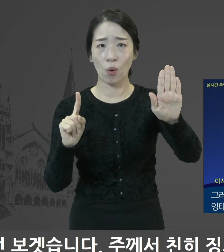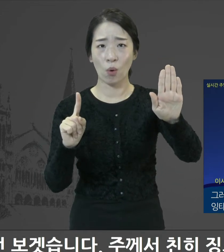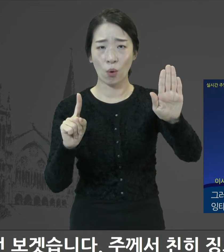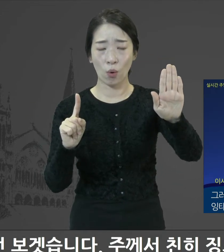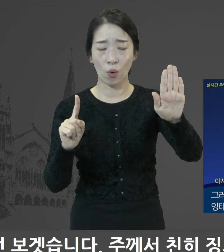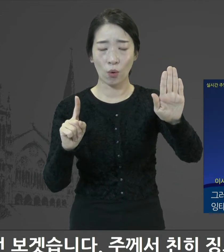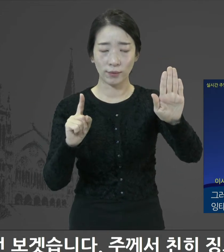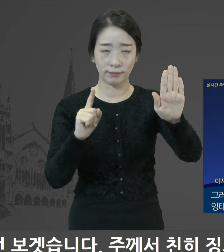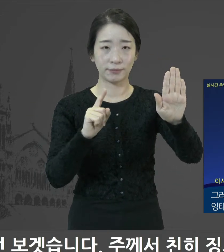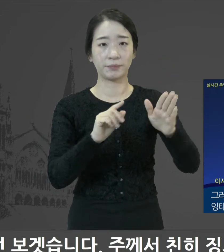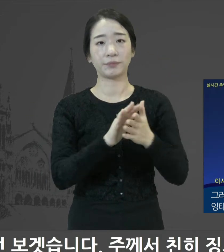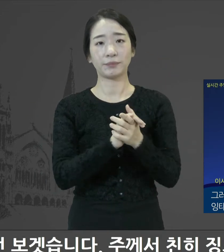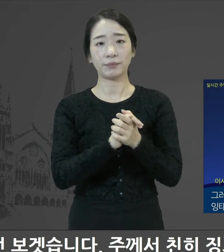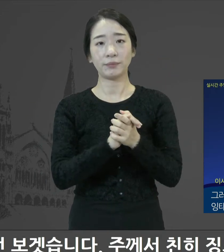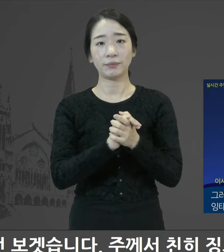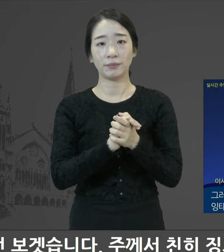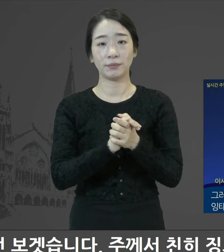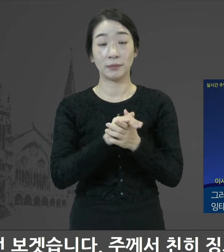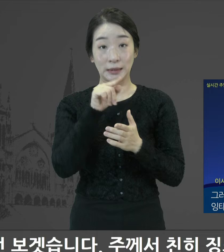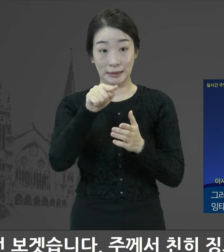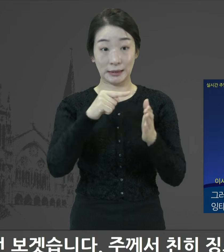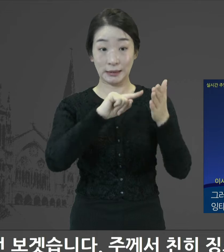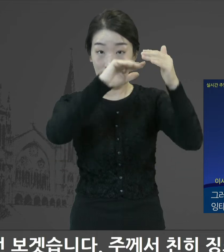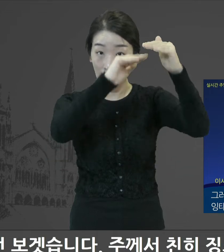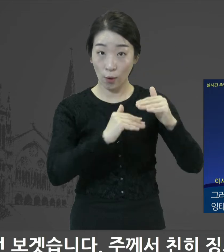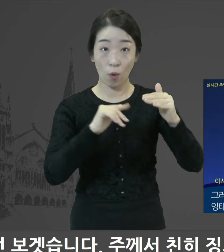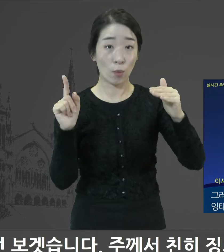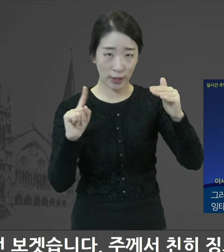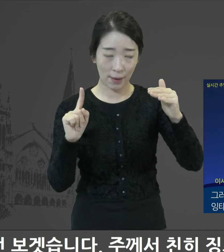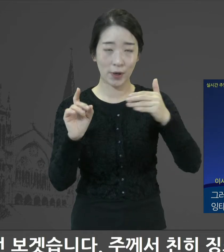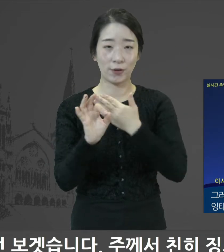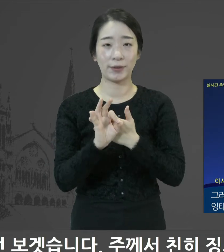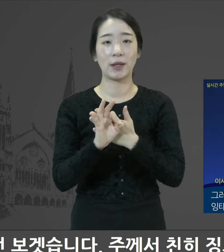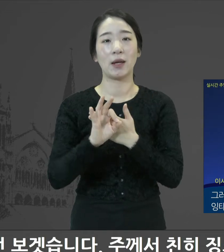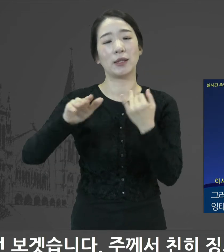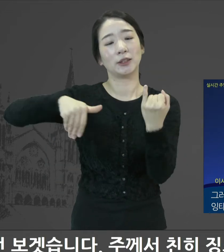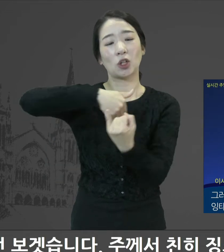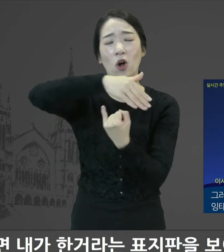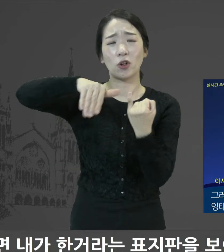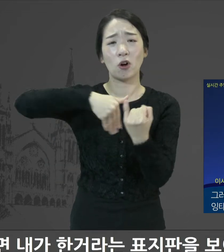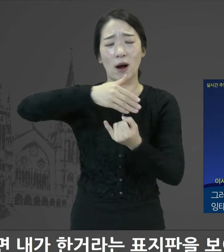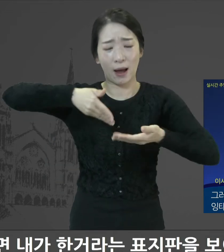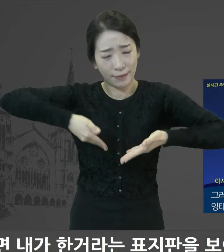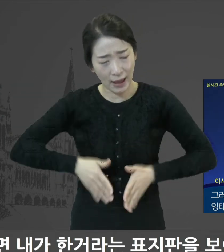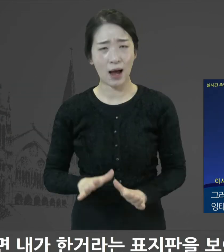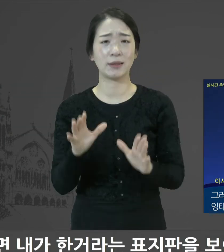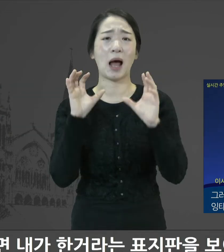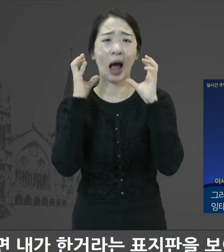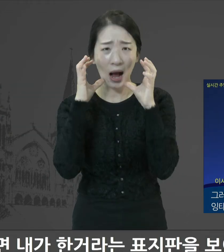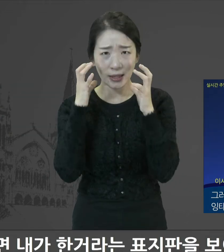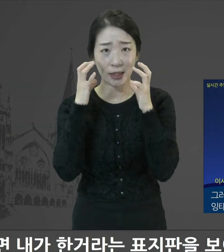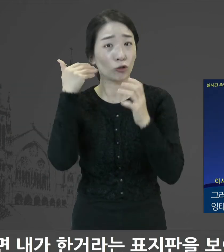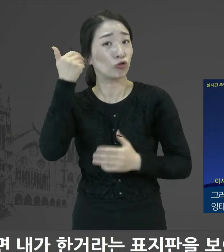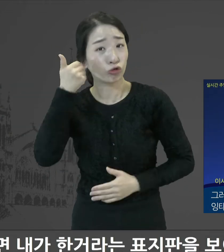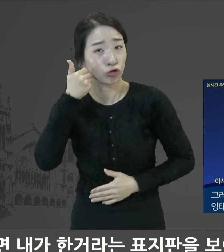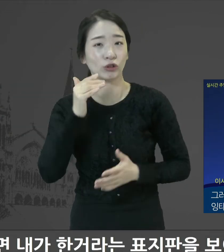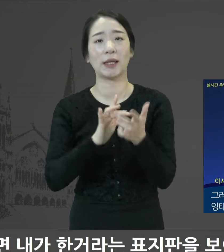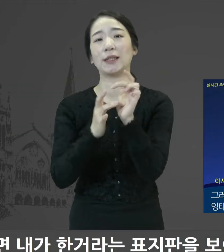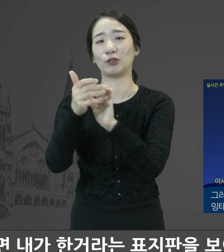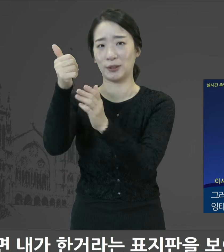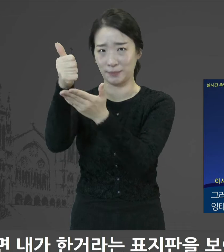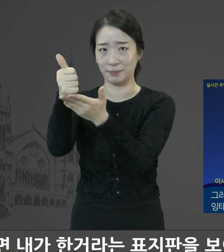사인을 크게 걸어주신 거예요. 그 사인의 내용이 뭐냐면 처녀가 낳은 아기입니다. 예수님이란 얘기예요. 처녀가 낳은